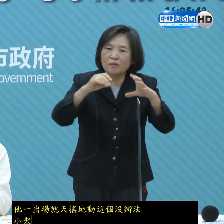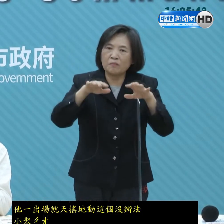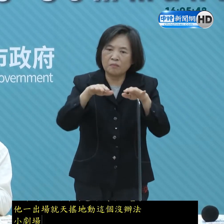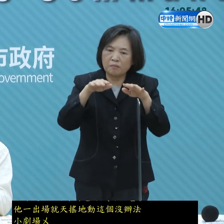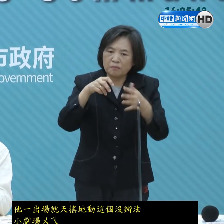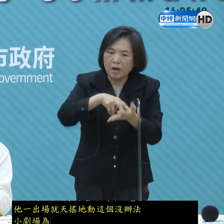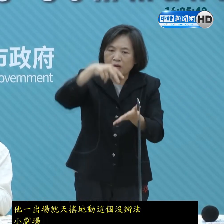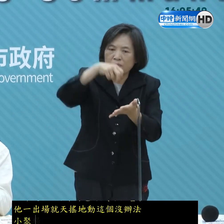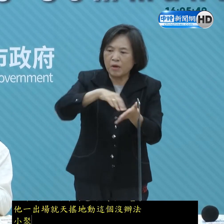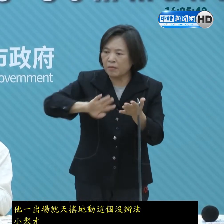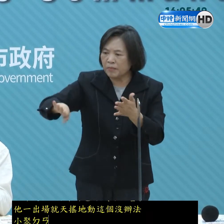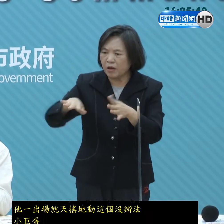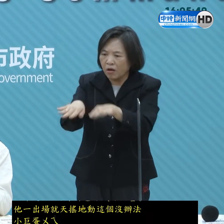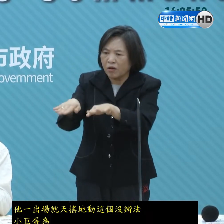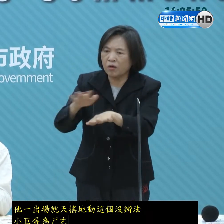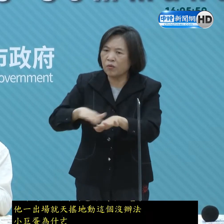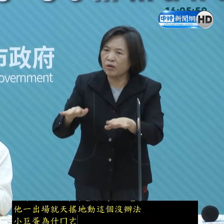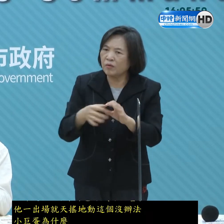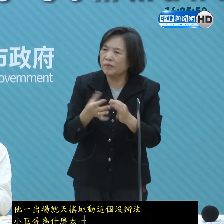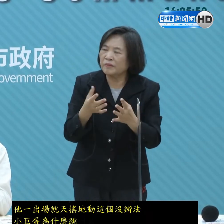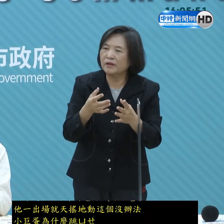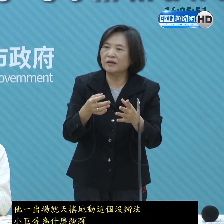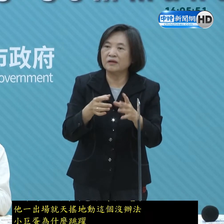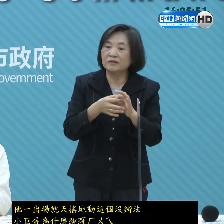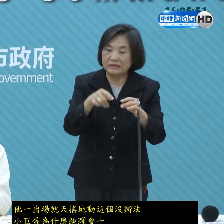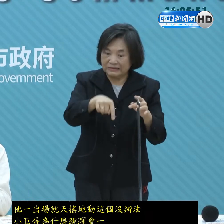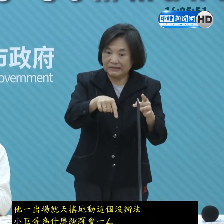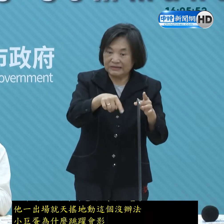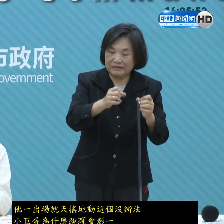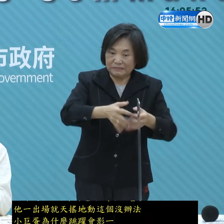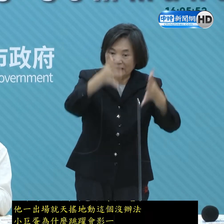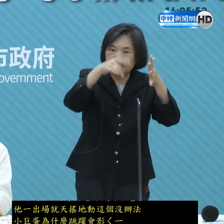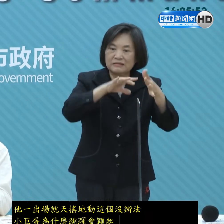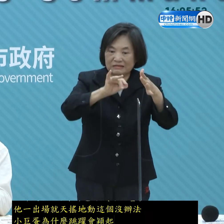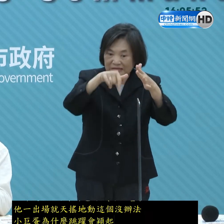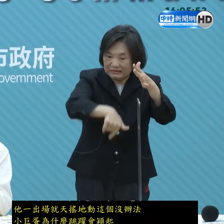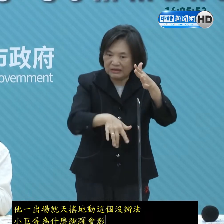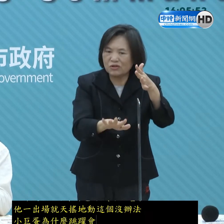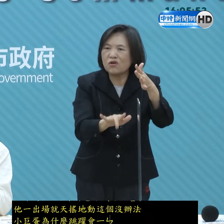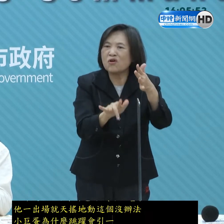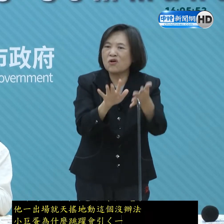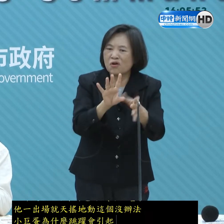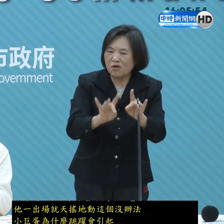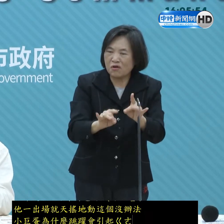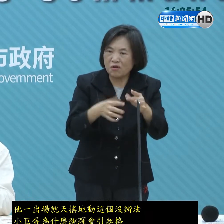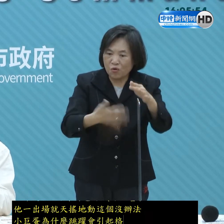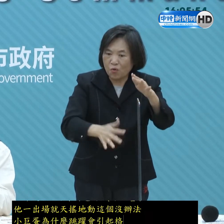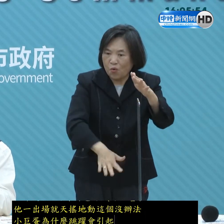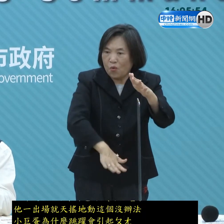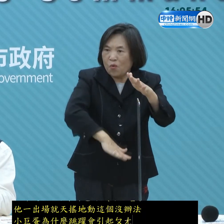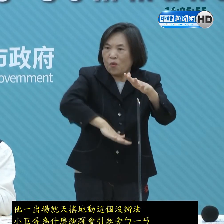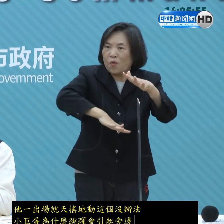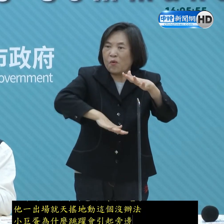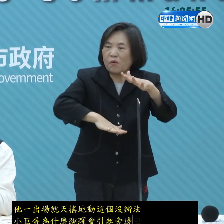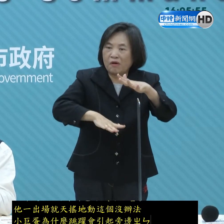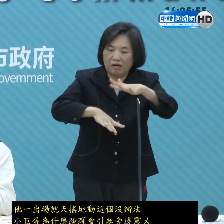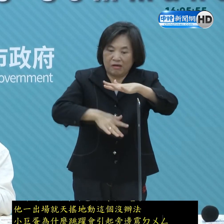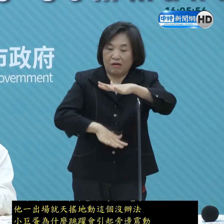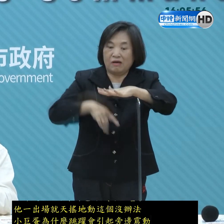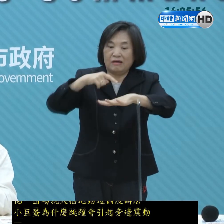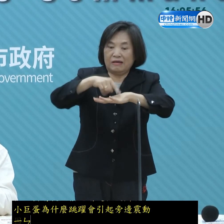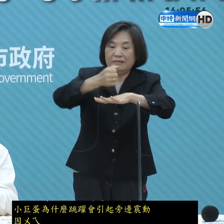引起旁边地震，这个是啊，因为那个地方是土壤异化区的，所以它水位比较高，就好像你